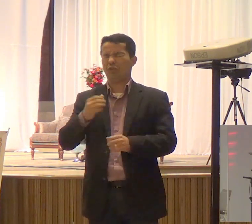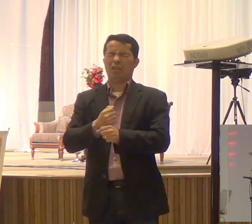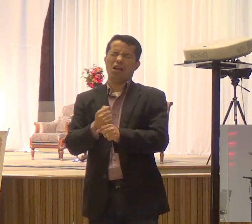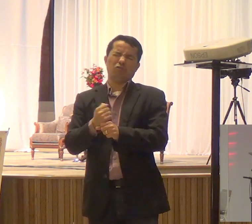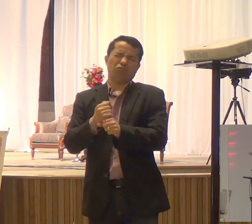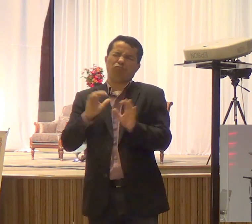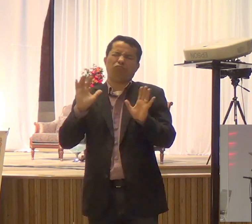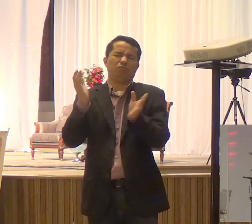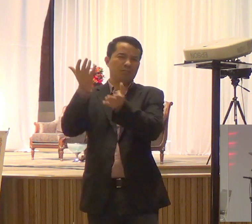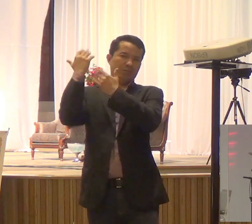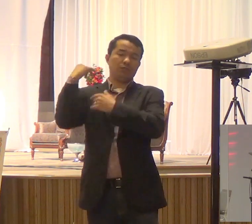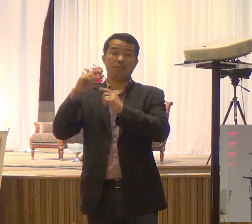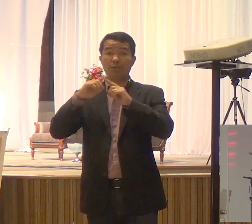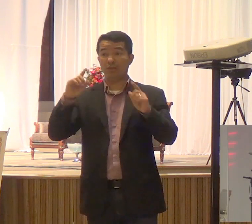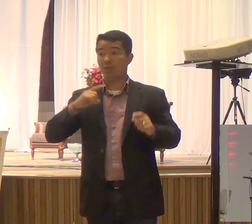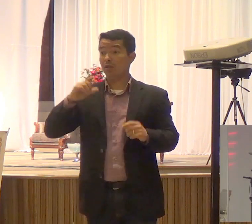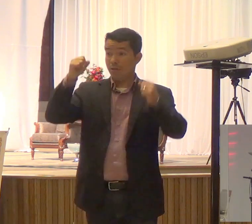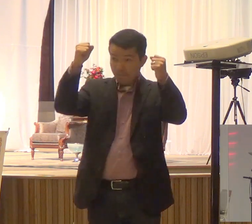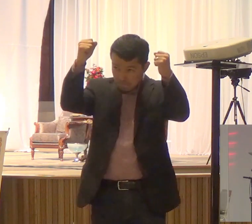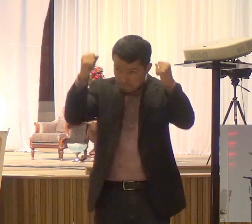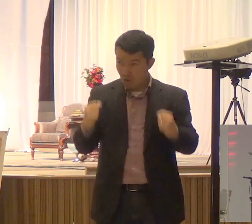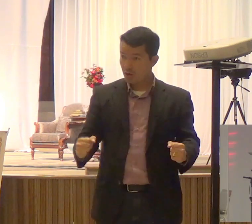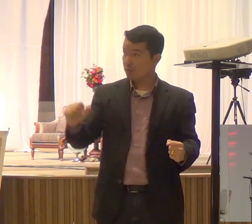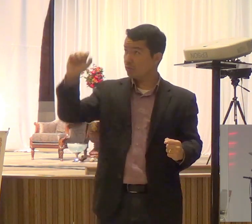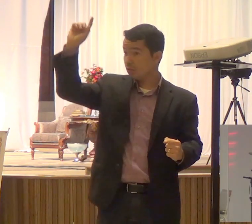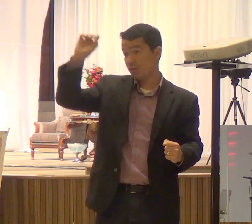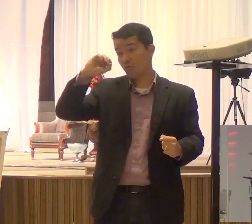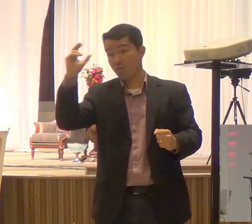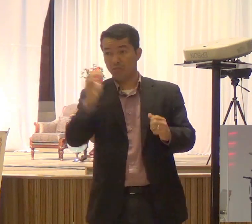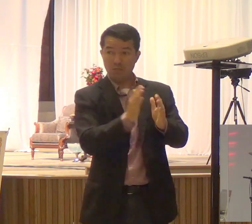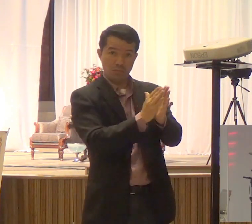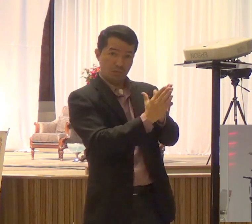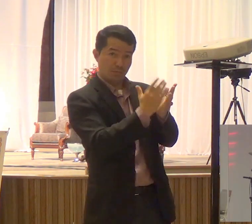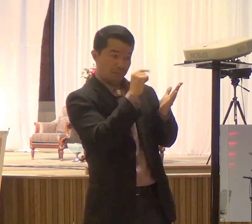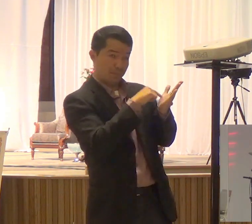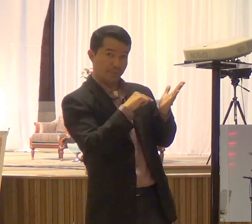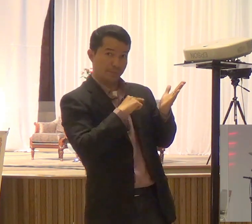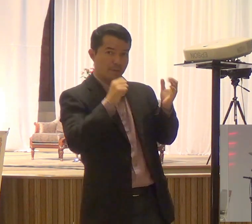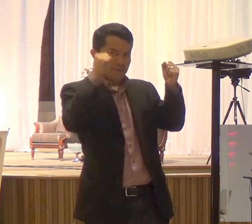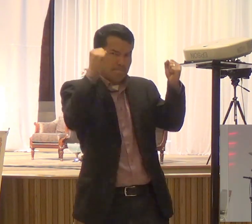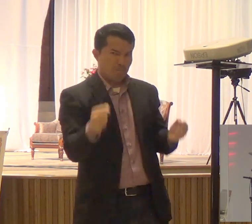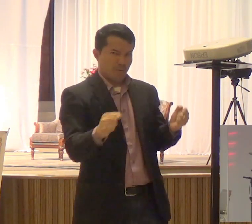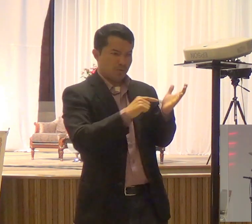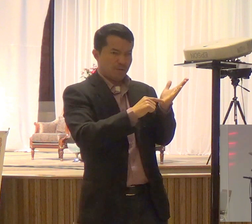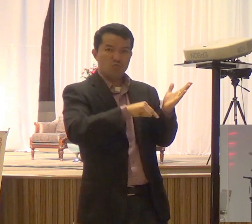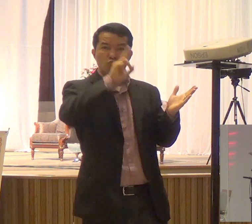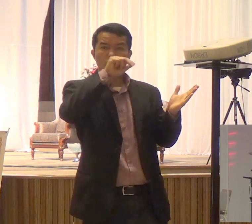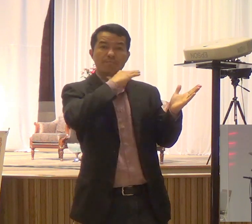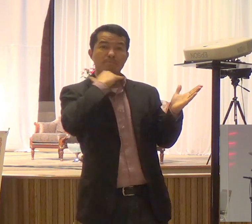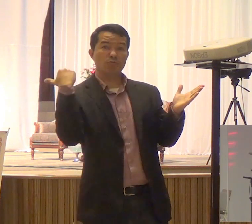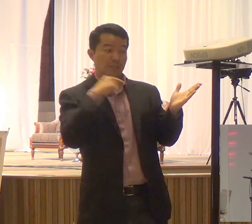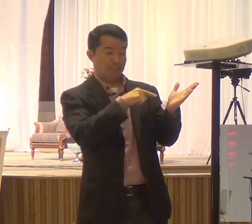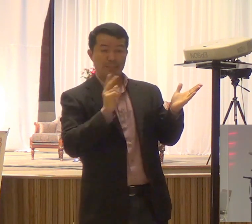por causa do poder de Deus, por causa do poder da palavra de Deus, que fala dela mesma,